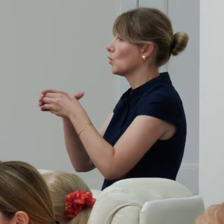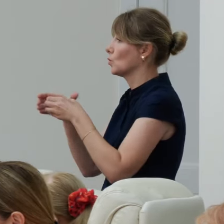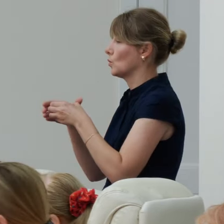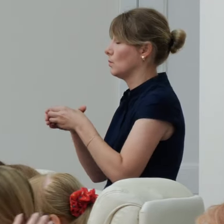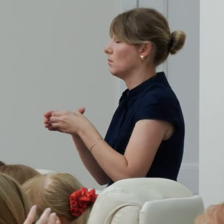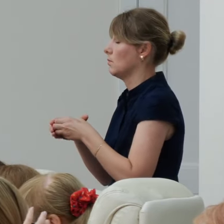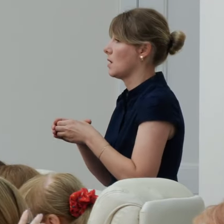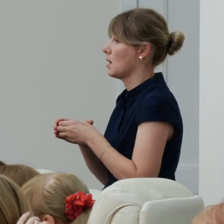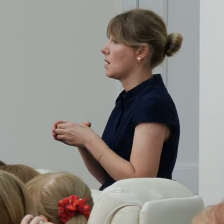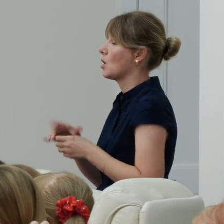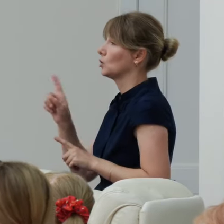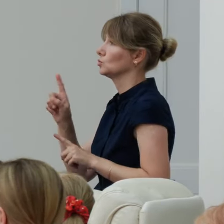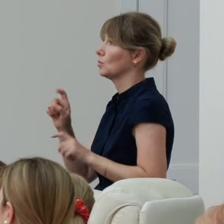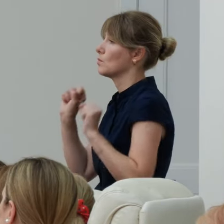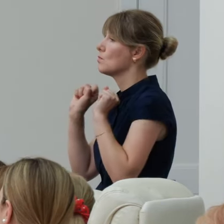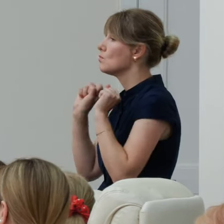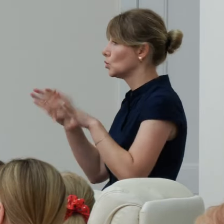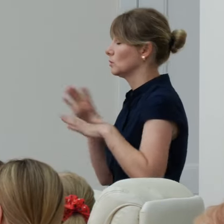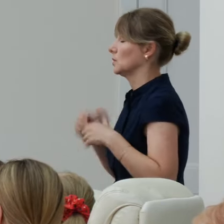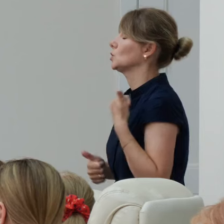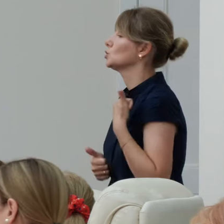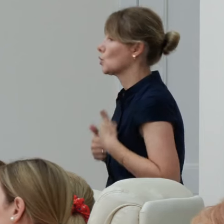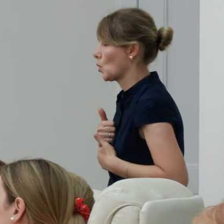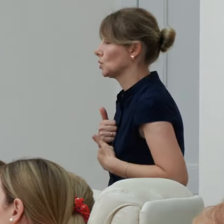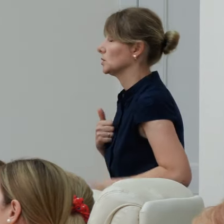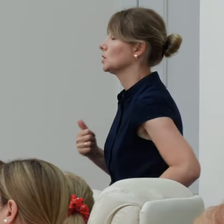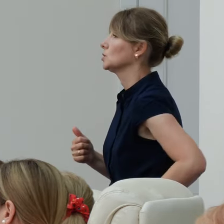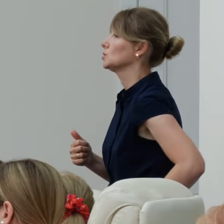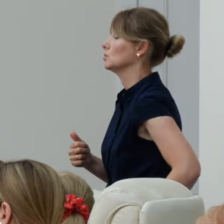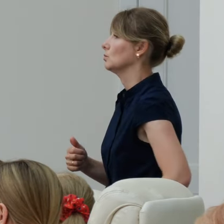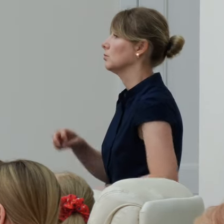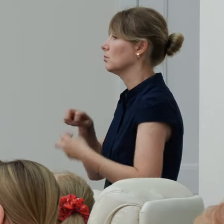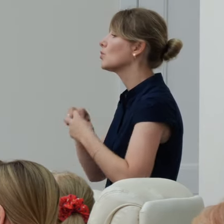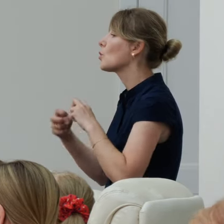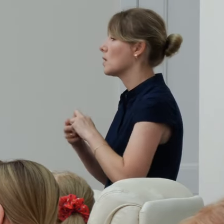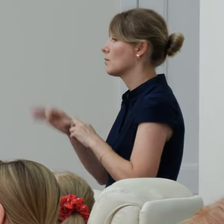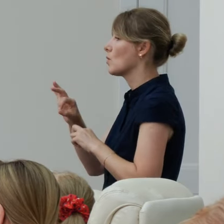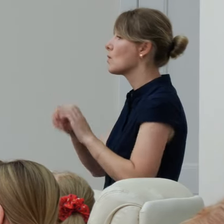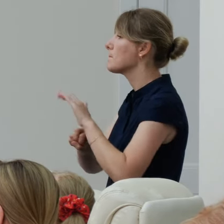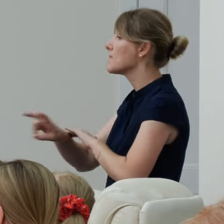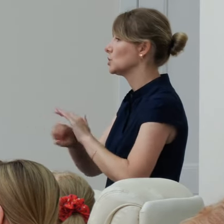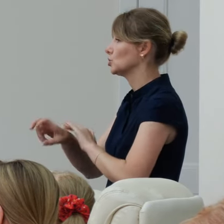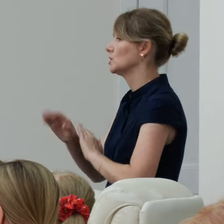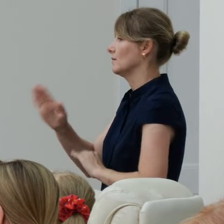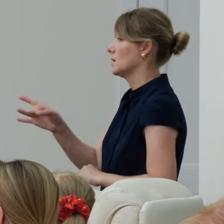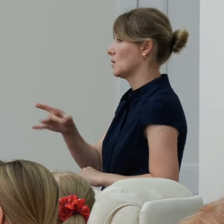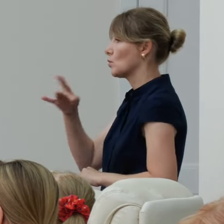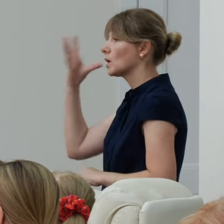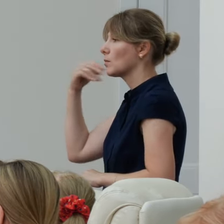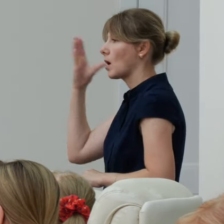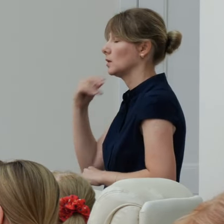mult să putem face față și cu demnitate a crizei refugiaților din